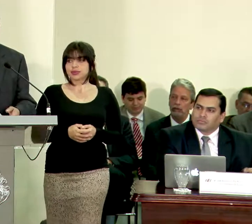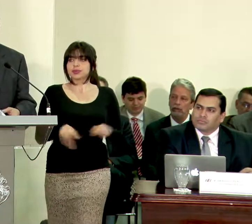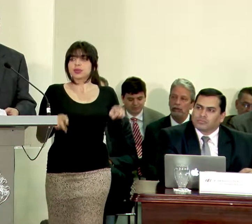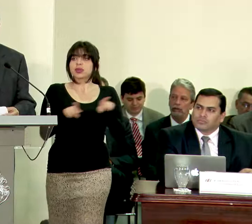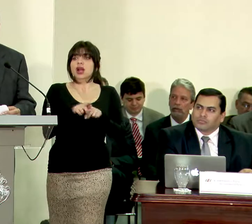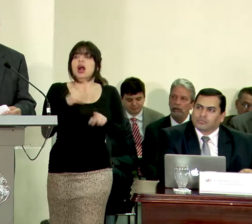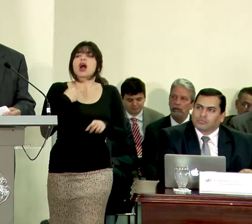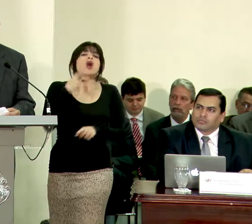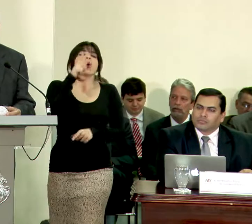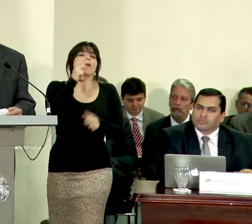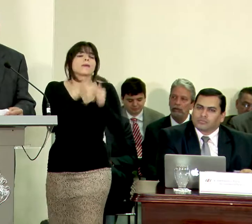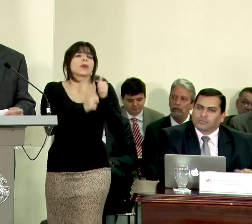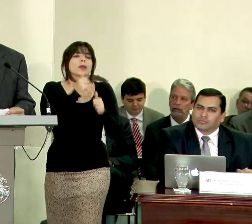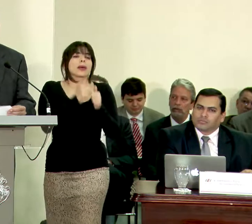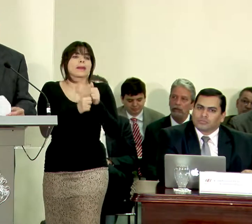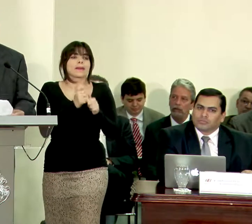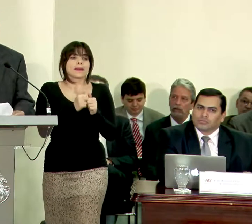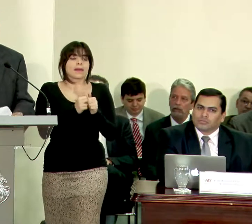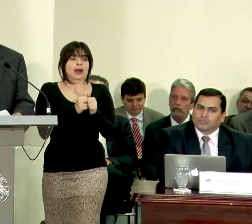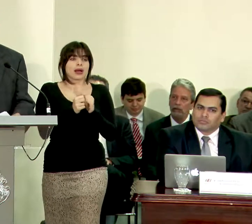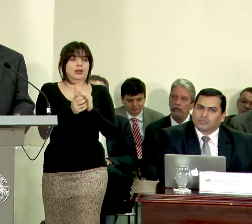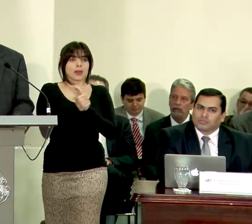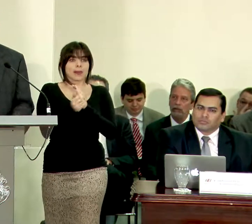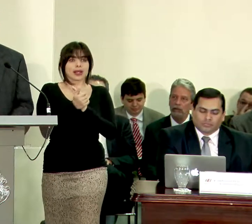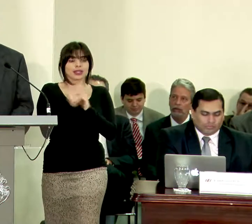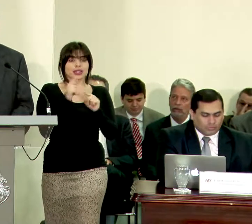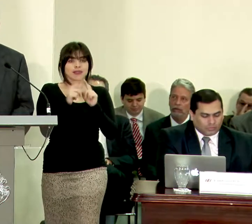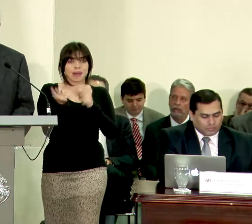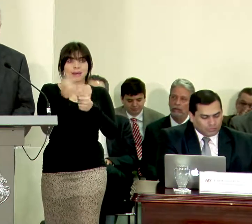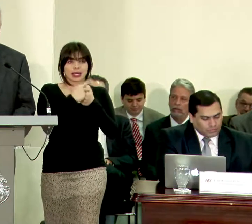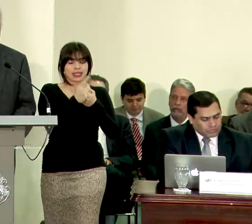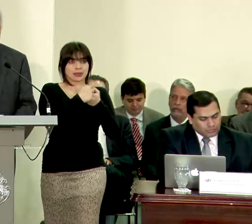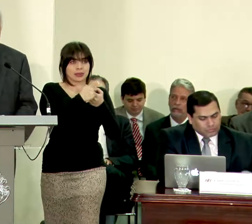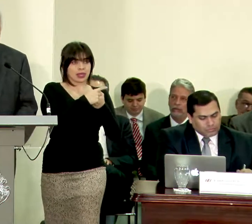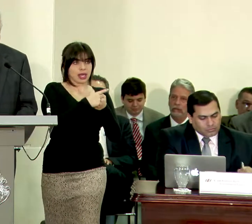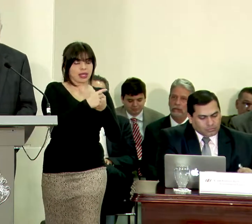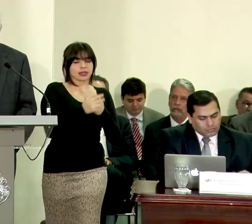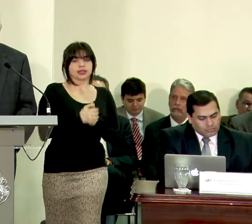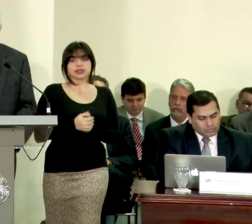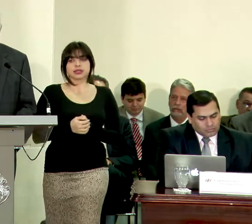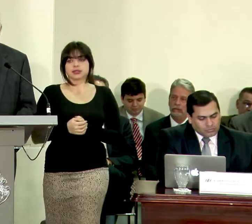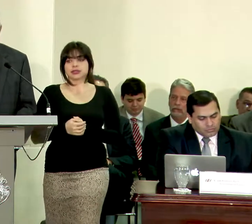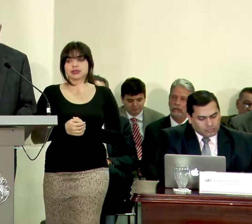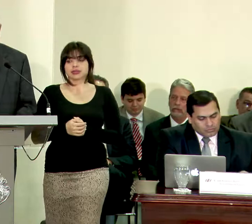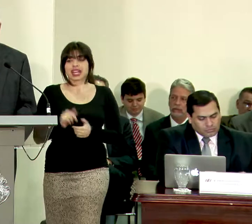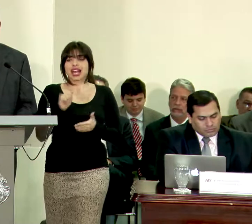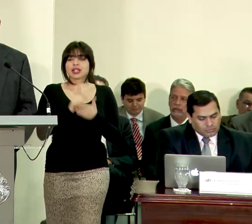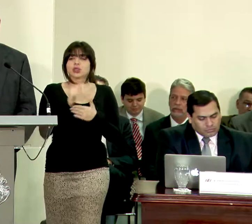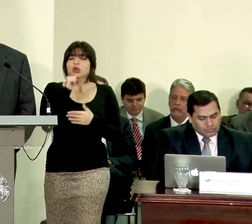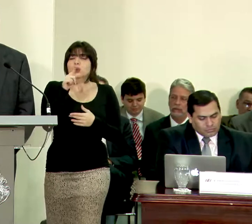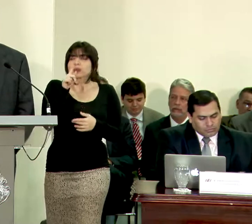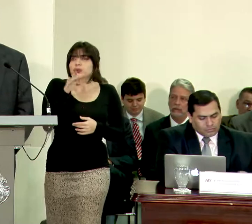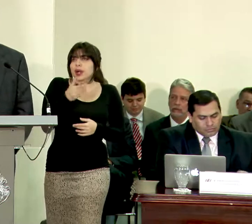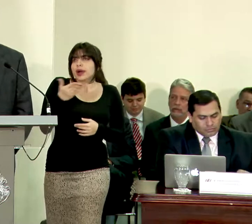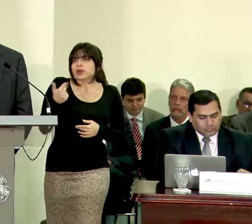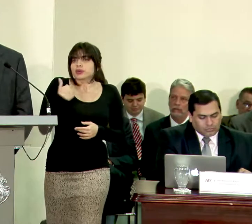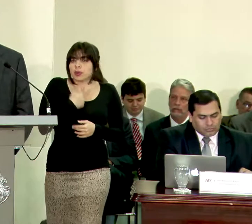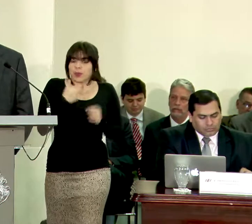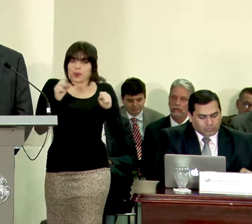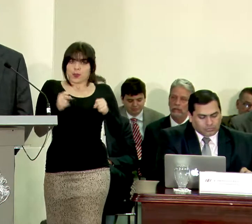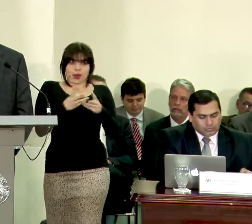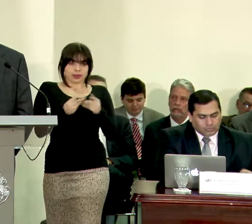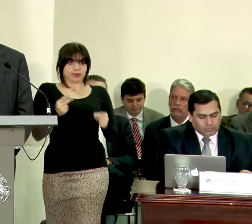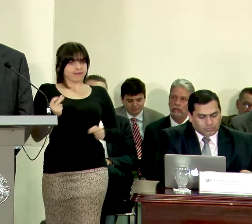Tenemos un problema de competencia entre los participantes en el mercado, y ahí no es una cosa que podamos